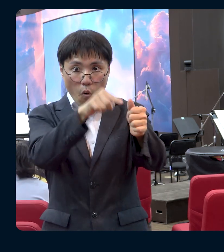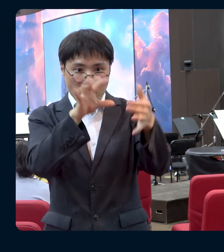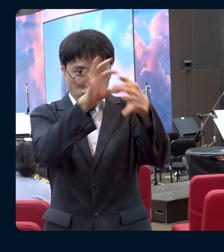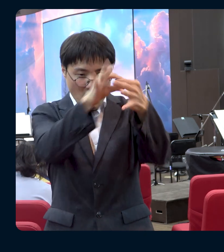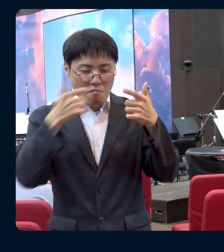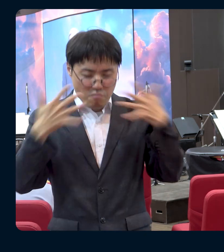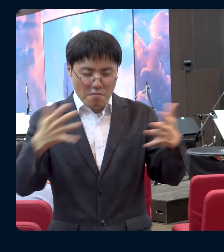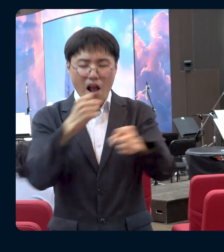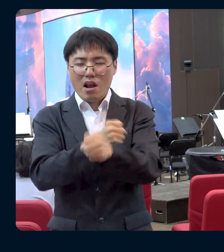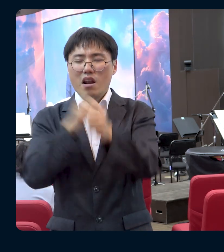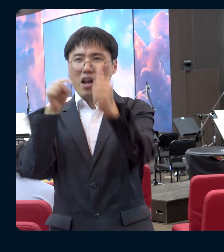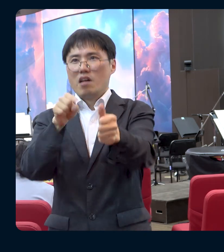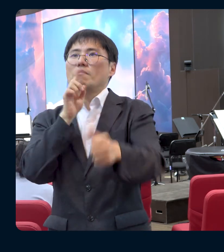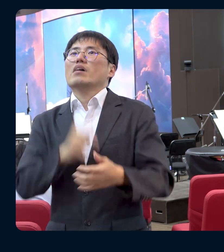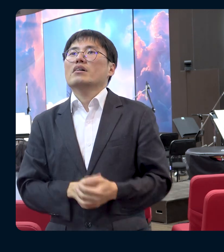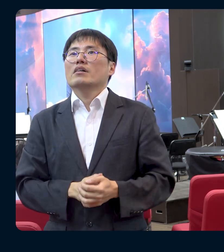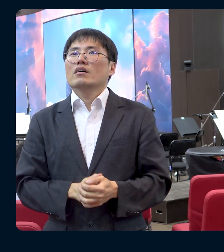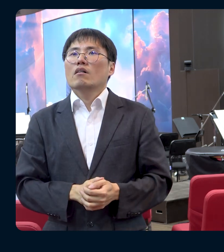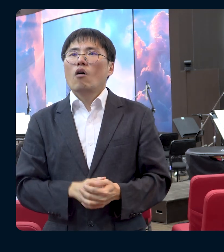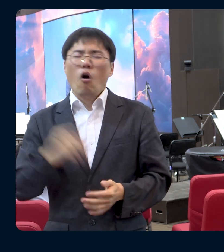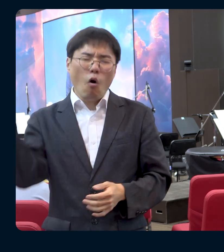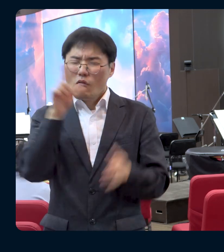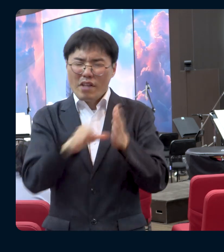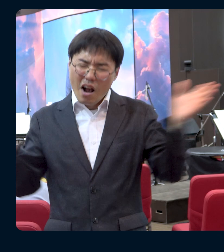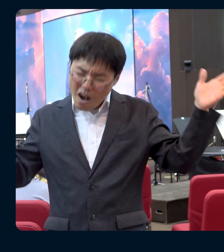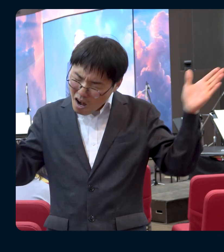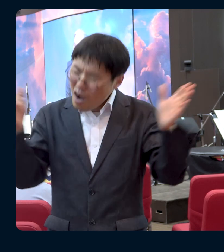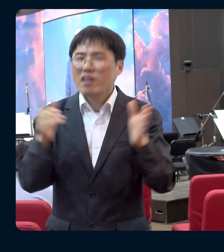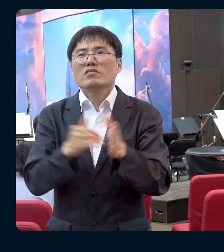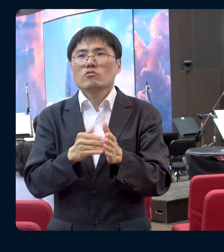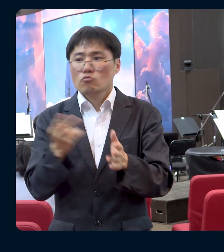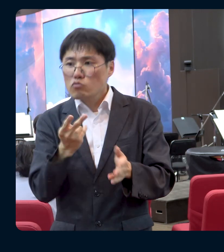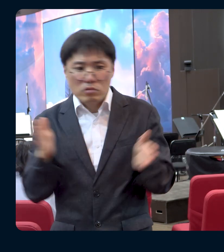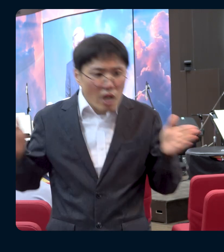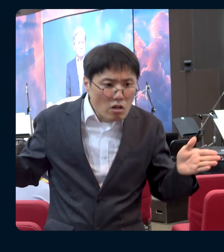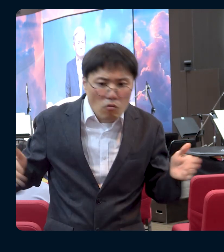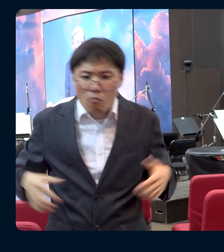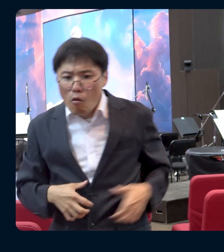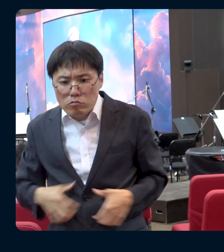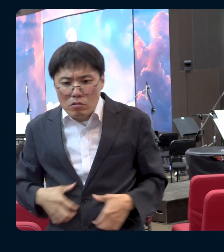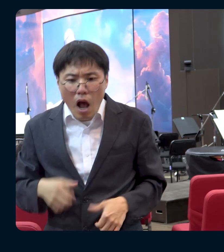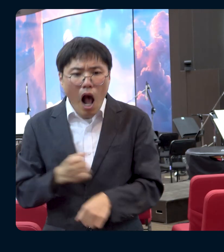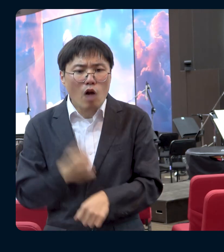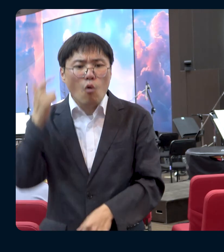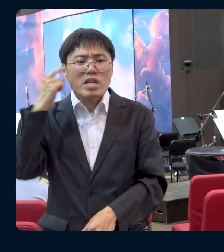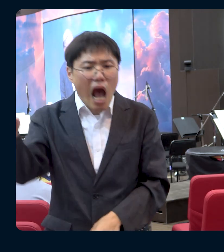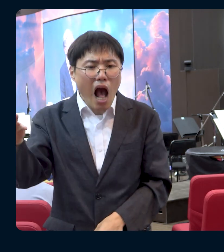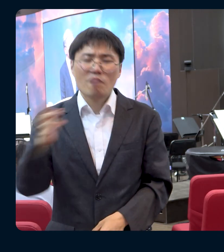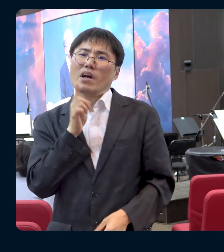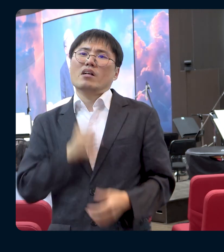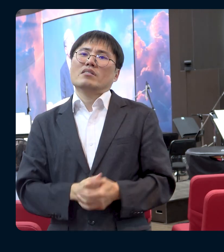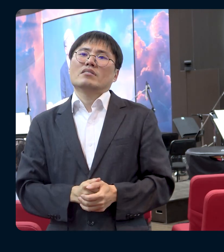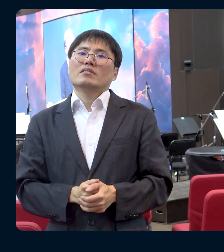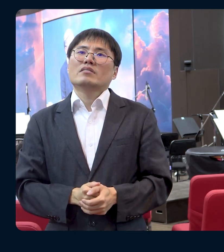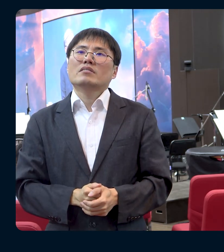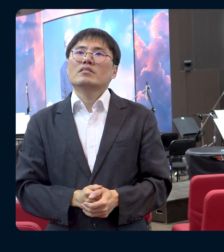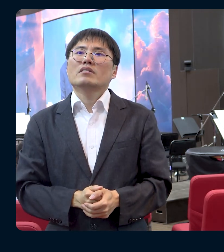소속을 분명히 하라 하는 것이죠. 너희가 어느 때까지 둘 사이에서 머뭇머뭇하겠느냐?